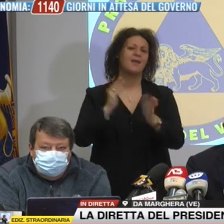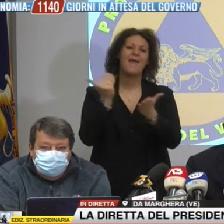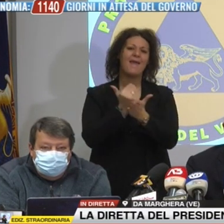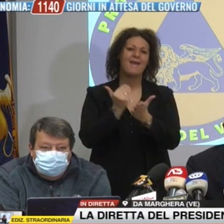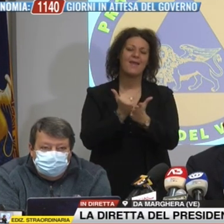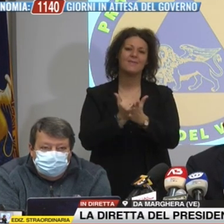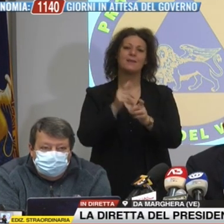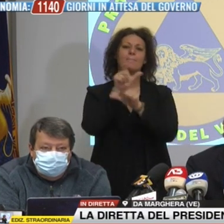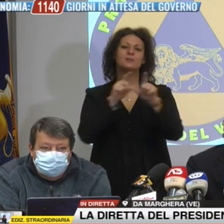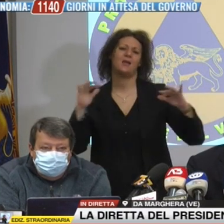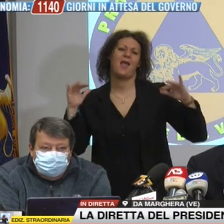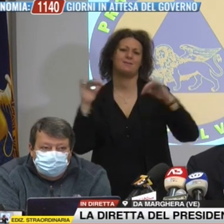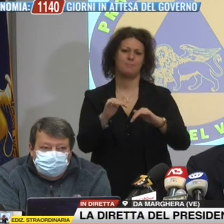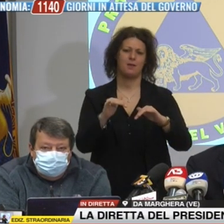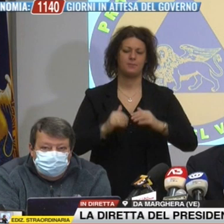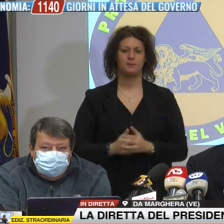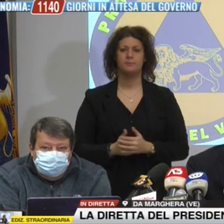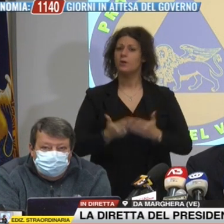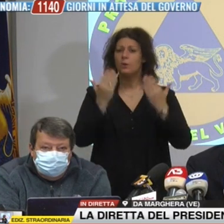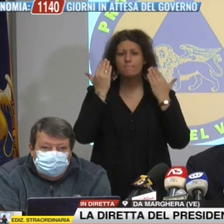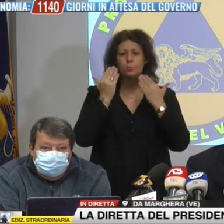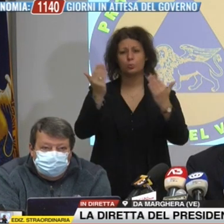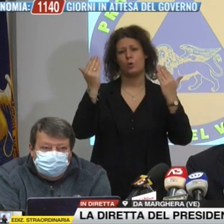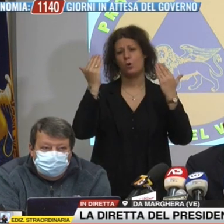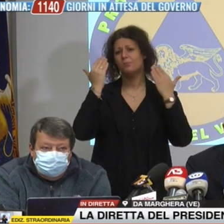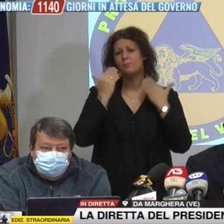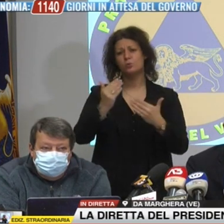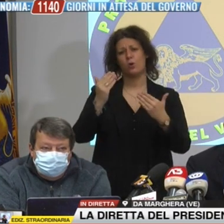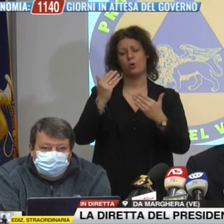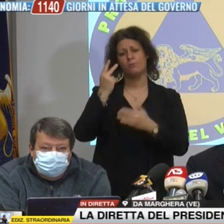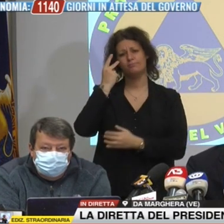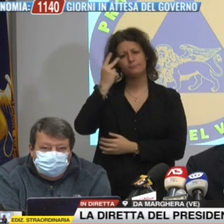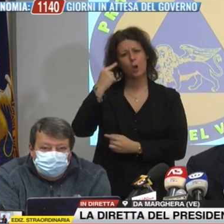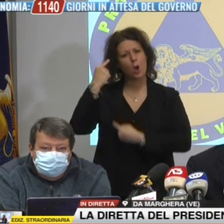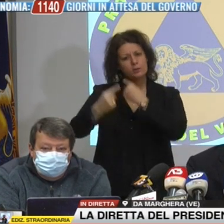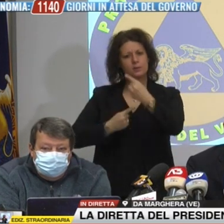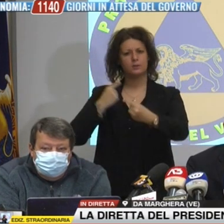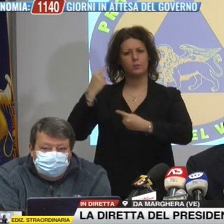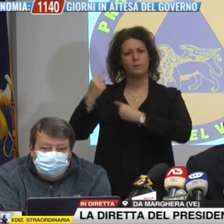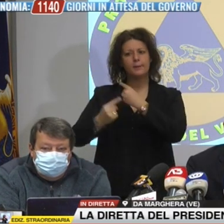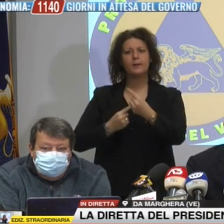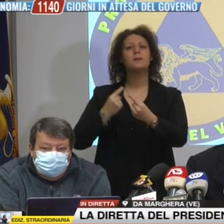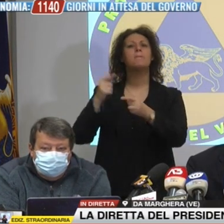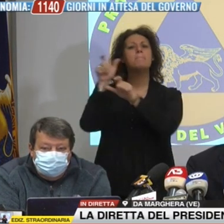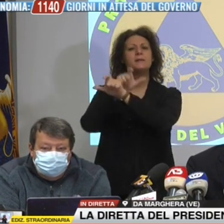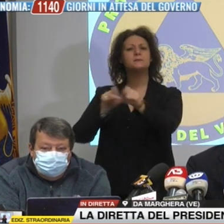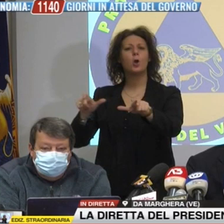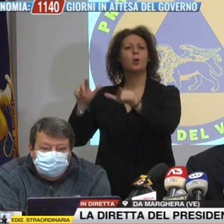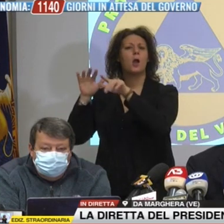assembramenti. E purtroppo noi vediamo che ci sono fiumi umani che si dirigono verso i centri